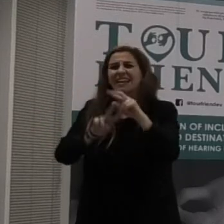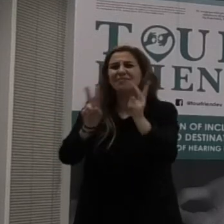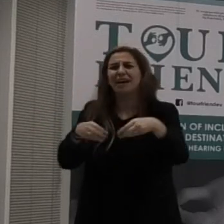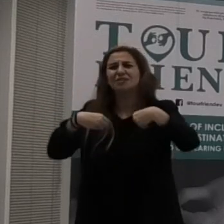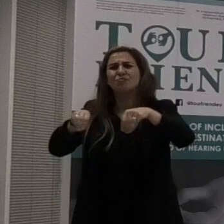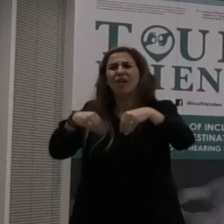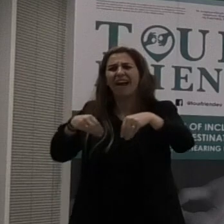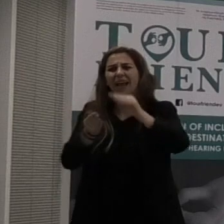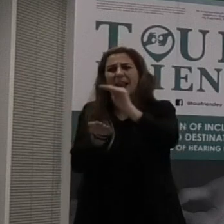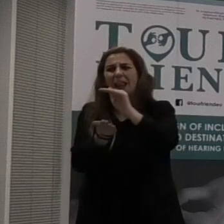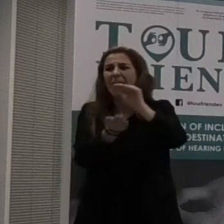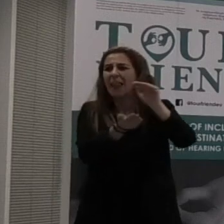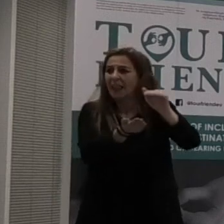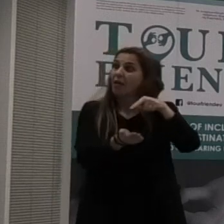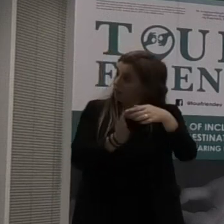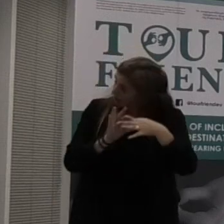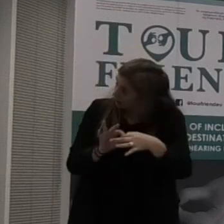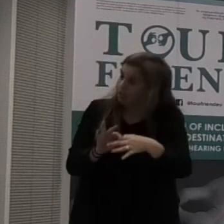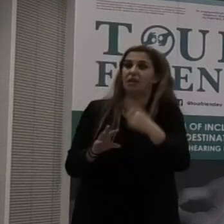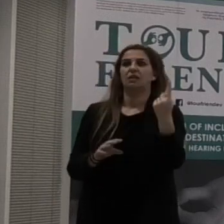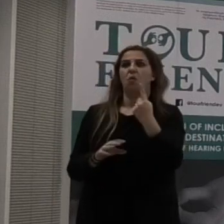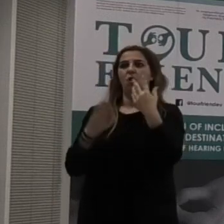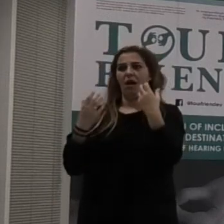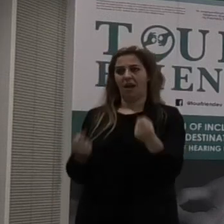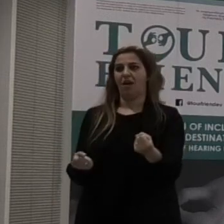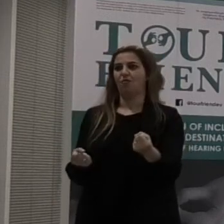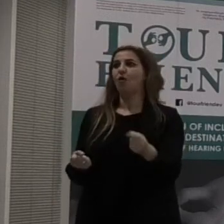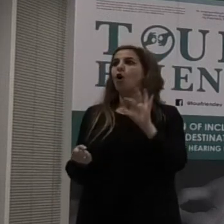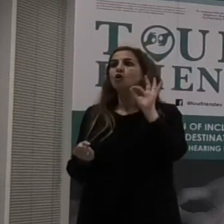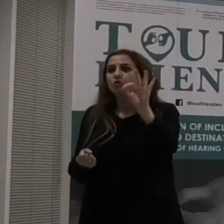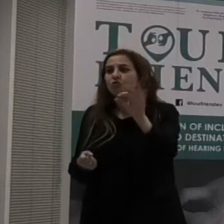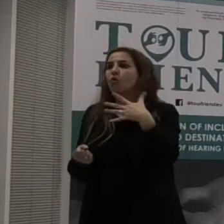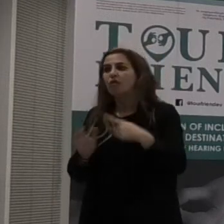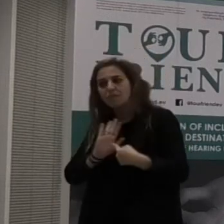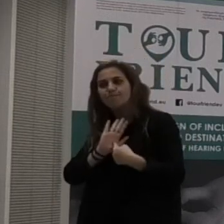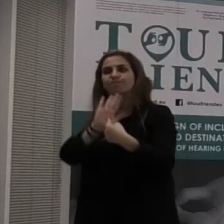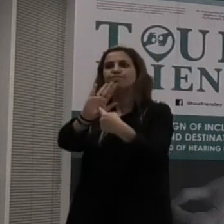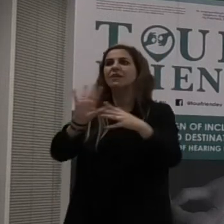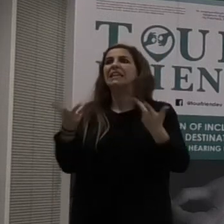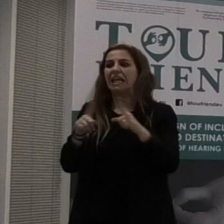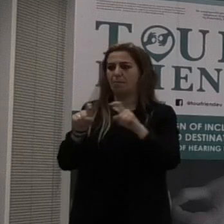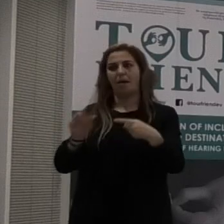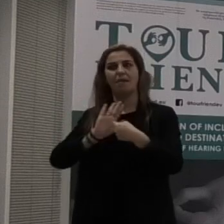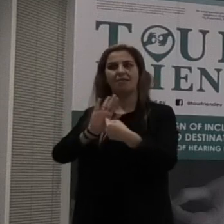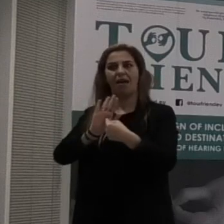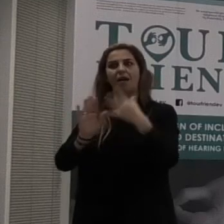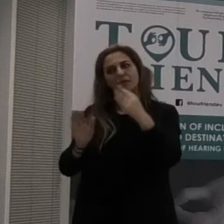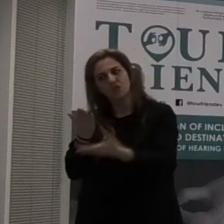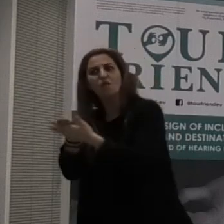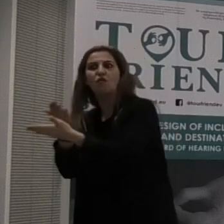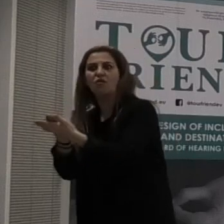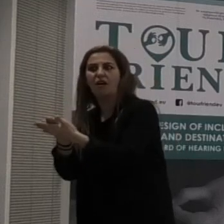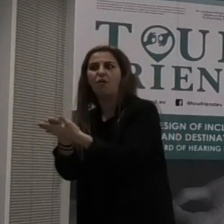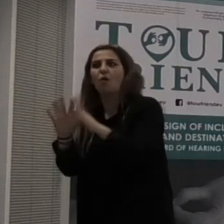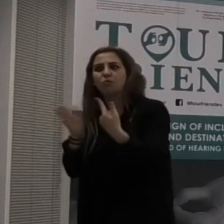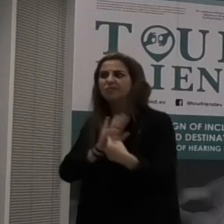μεγαλύτερους πολιτιστικούς φορείς της πόλης, οι οποίοι θέλουν να αναδείξουν τα πολιτήριά τους και έτσι να ενισχύσουν και αυτή την πτυχή